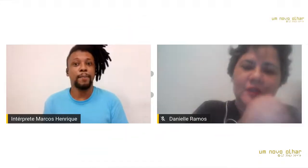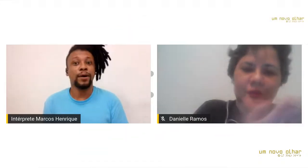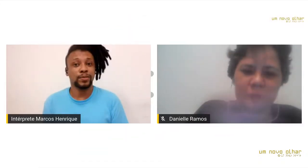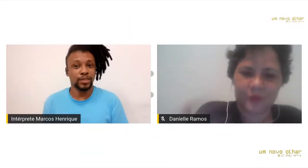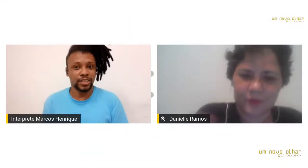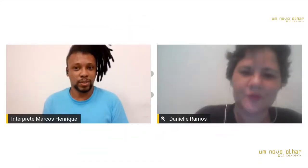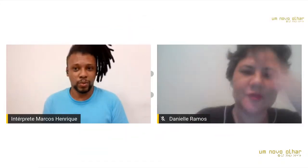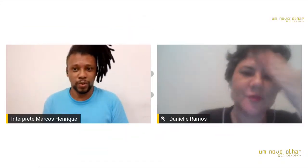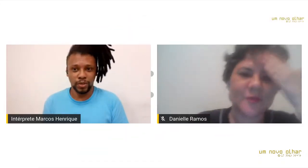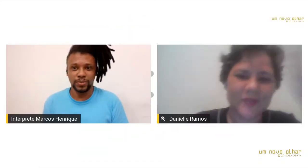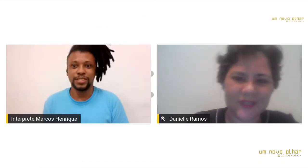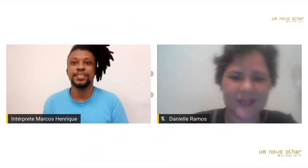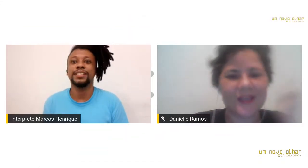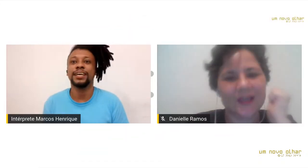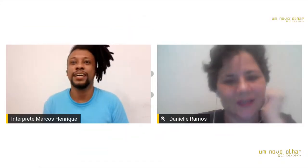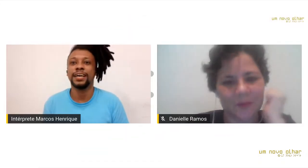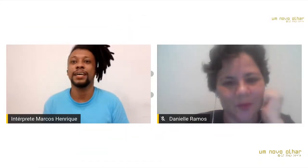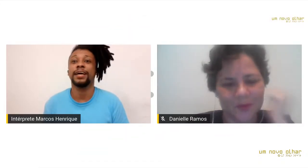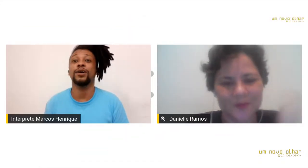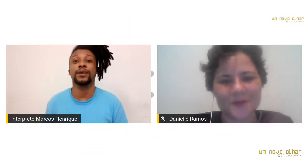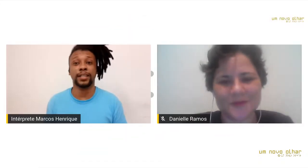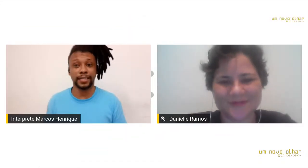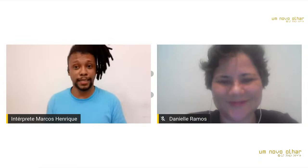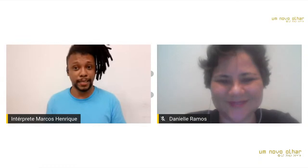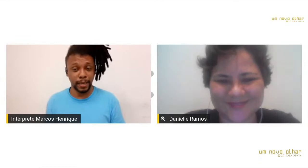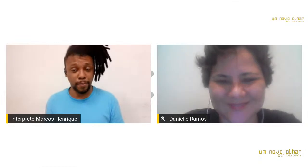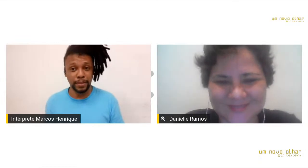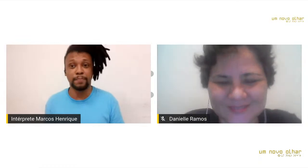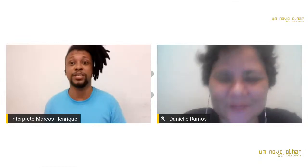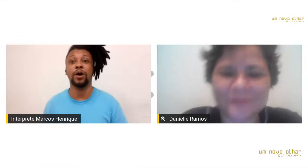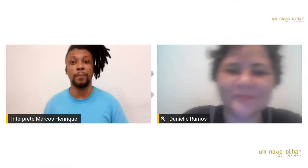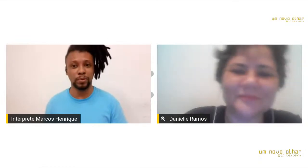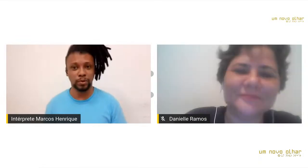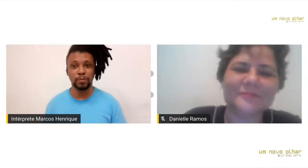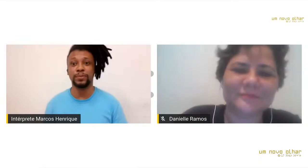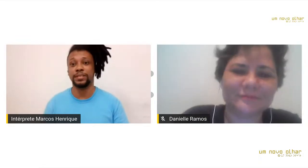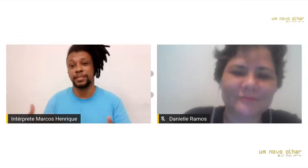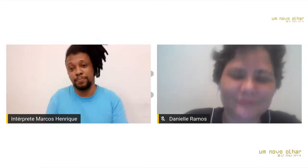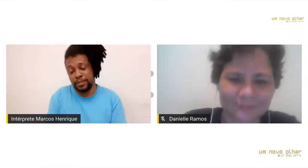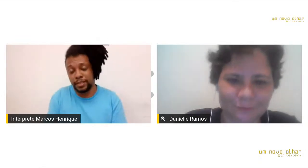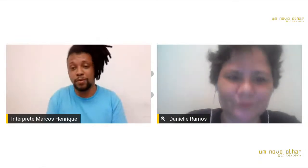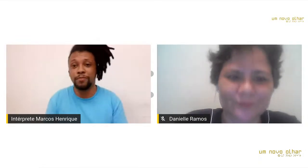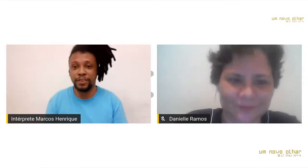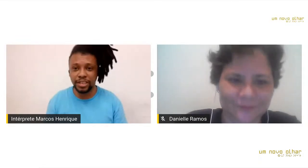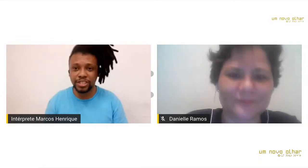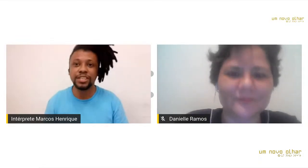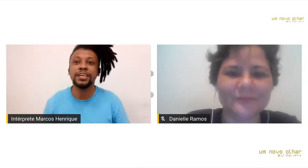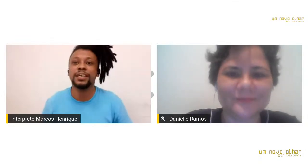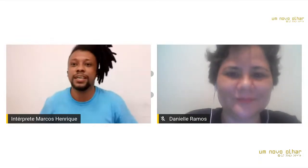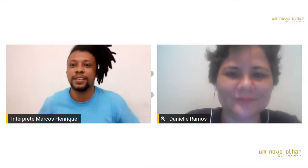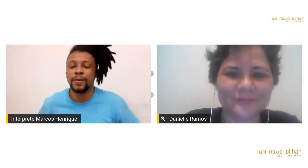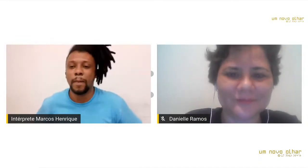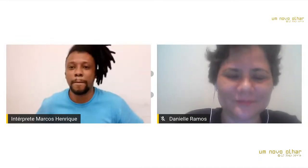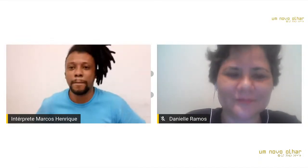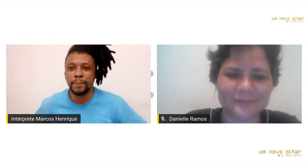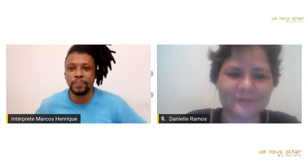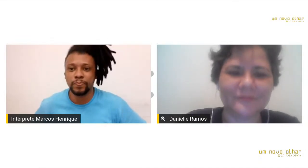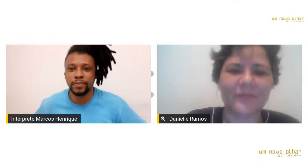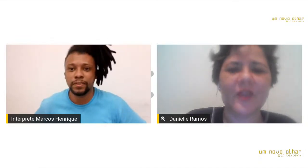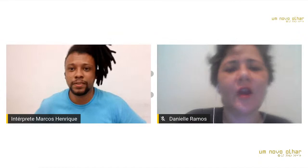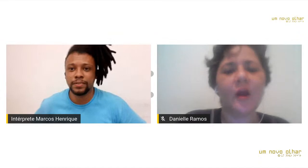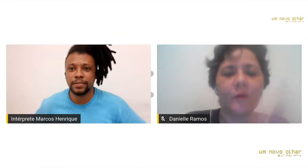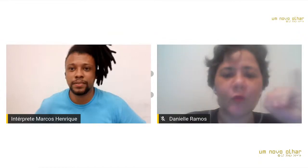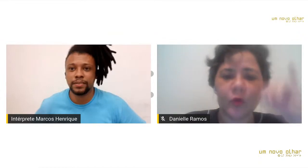O olá boa noite a todos eu quero agradecer primeiramente ao Bruno para esse convite